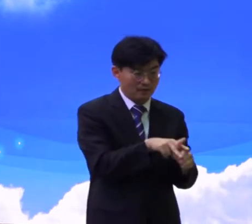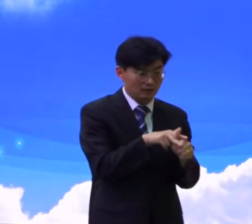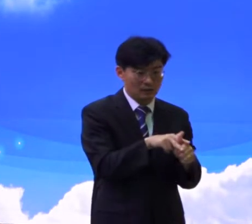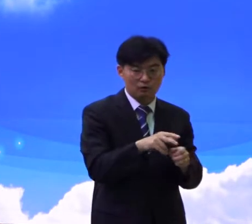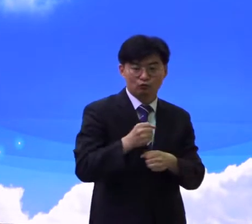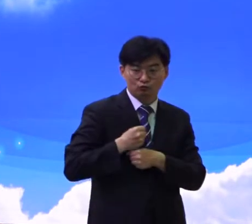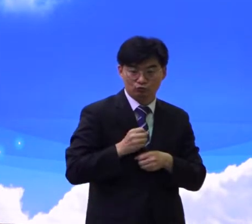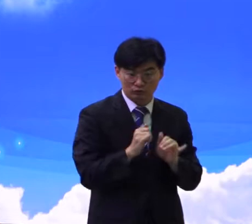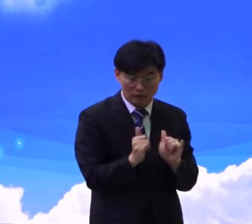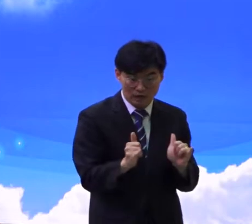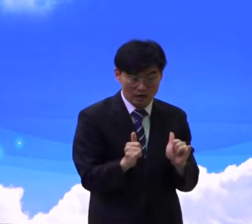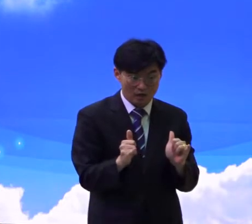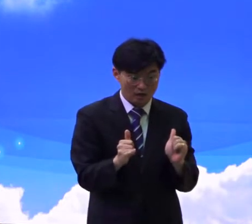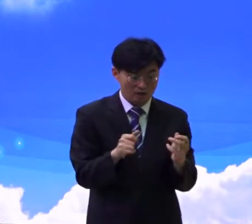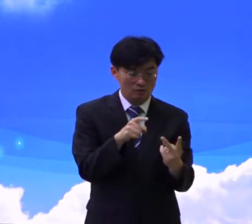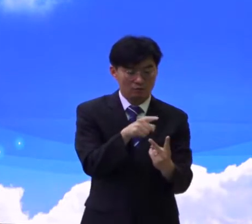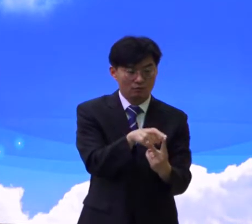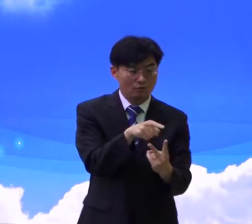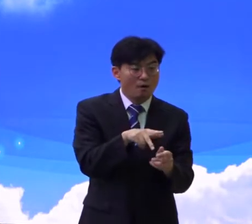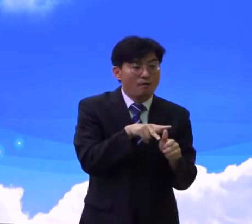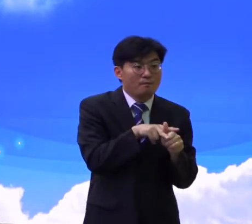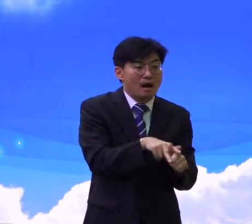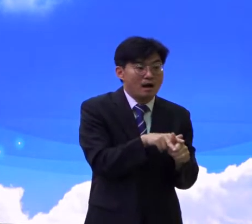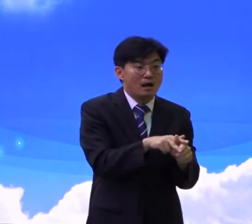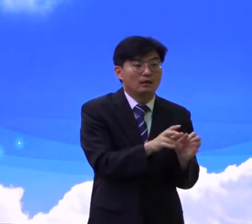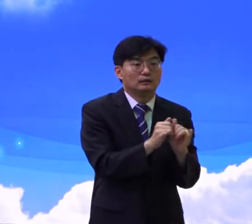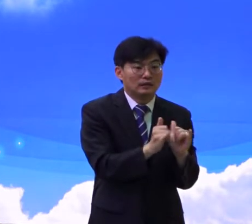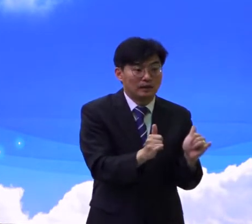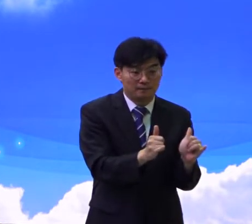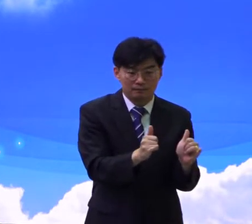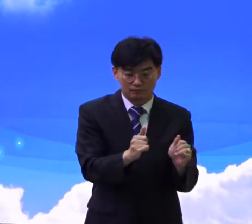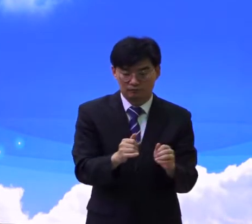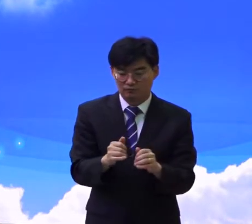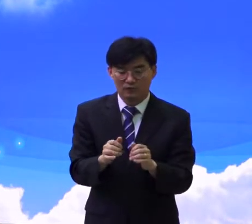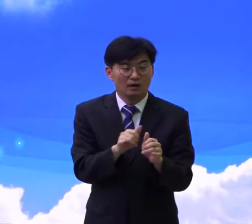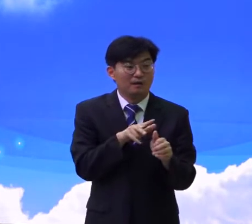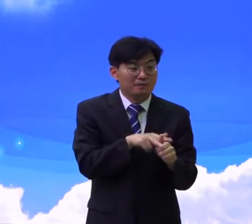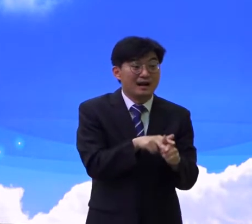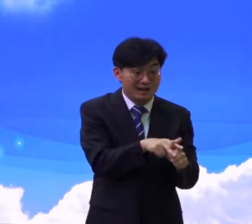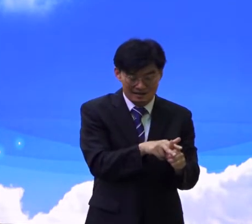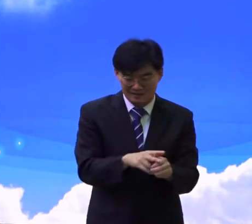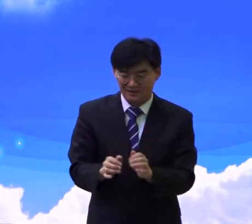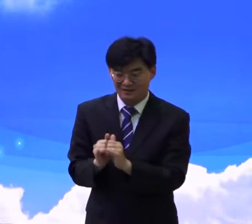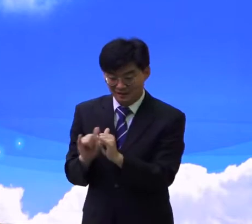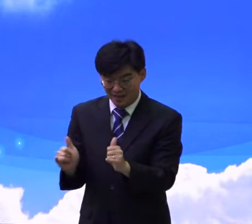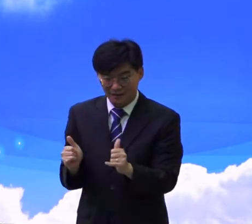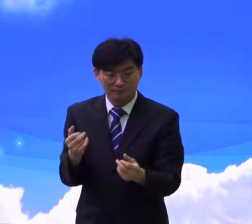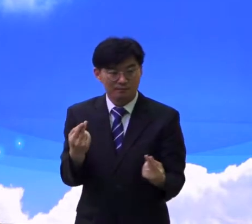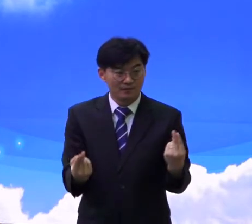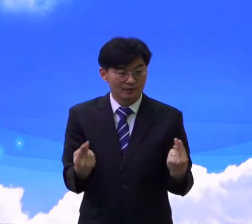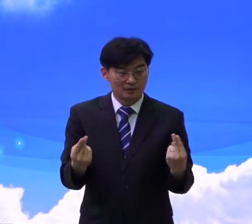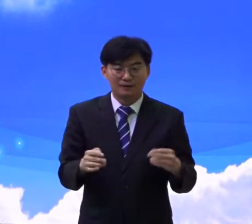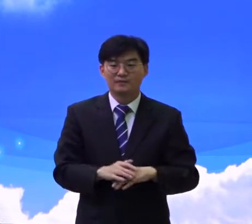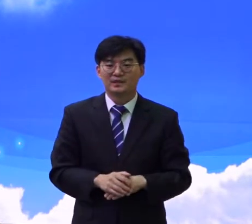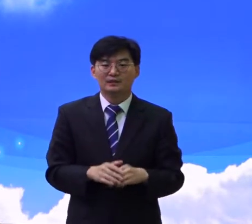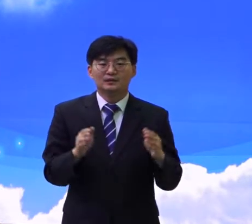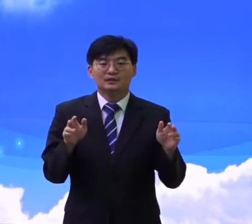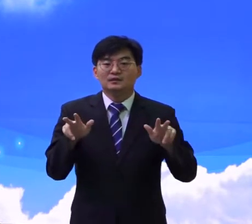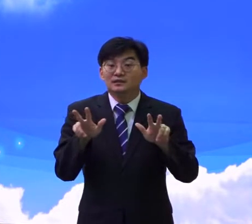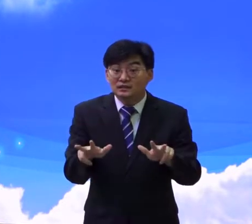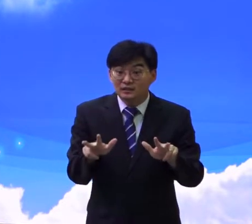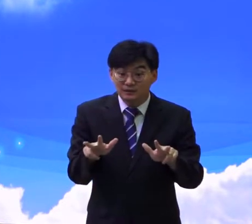내가 지금 보병과 달리고 있구나. 그러나 앞으로는 기병과 말을 타고